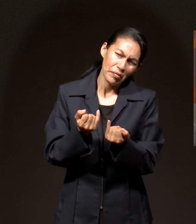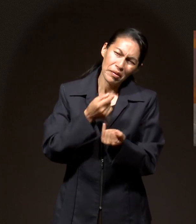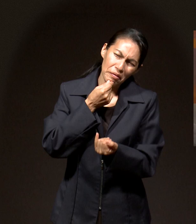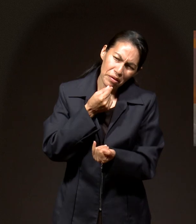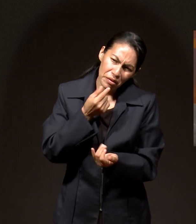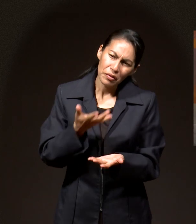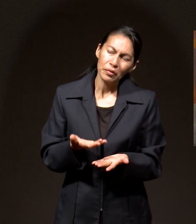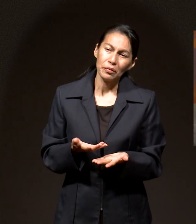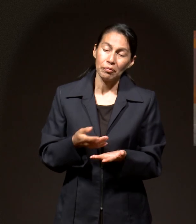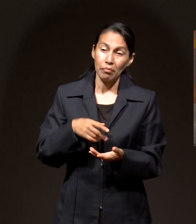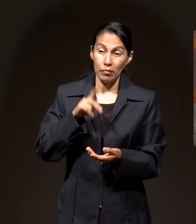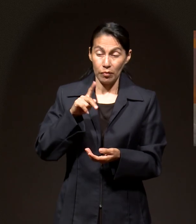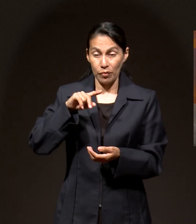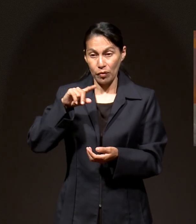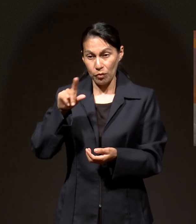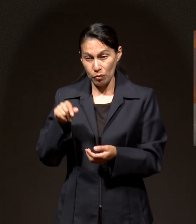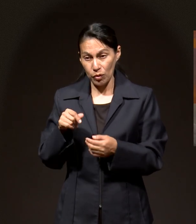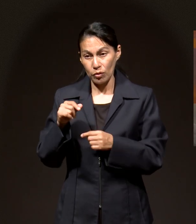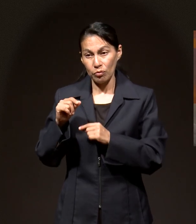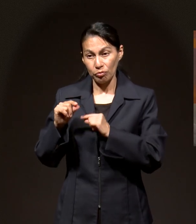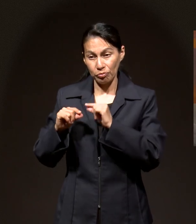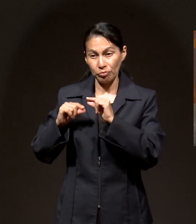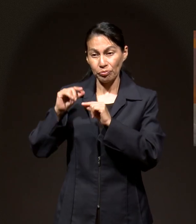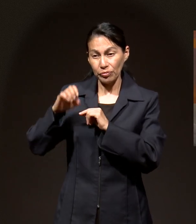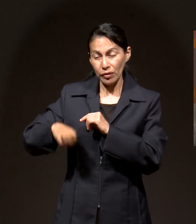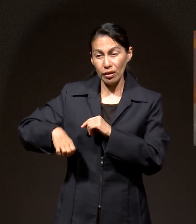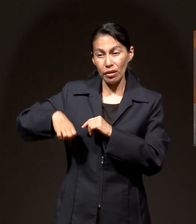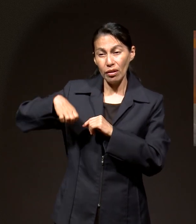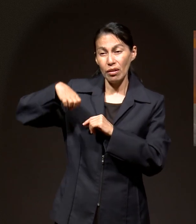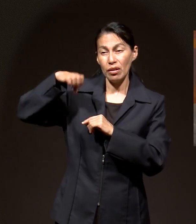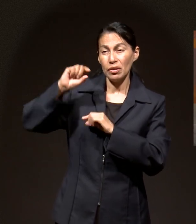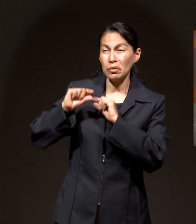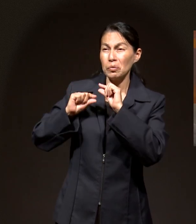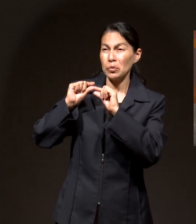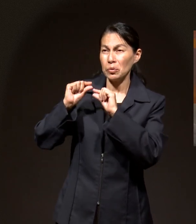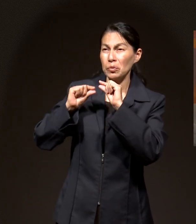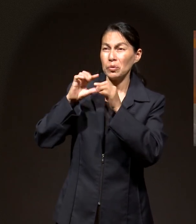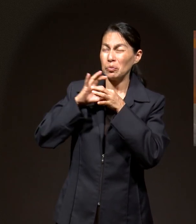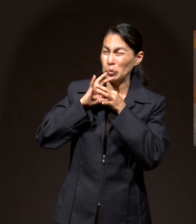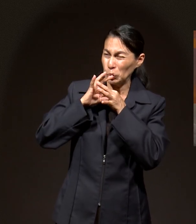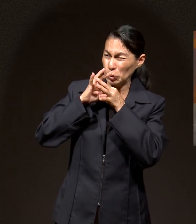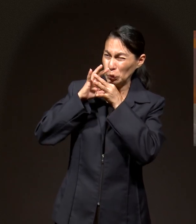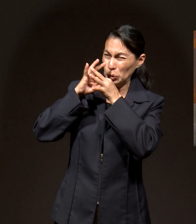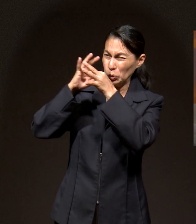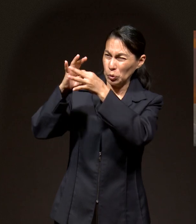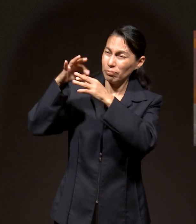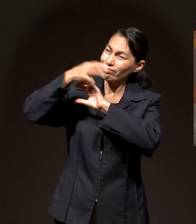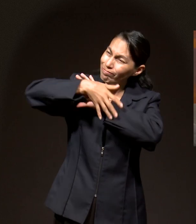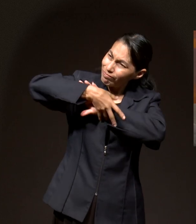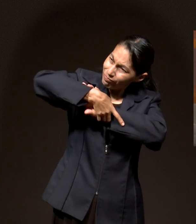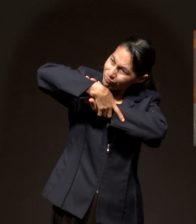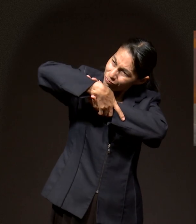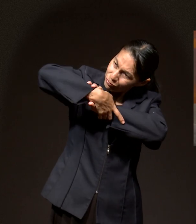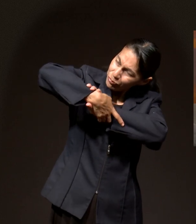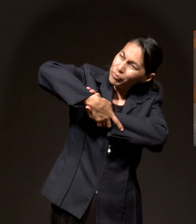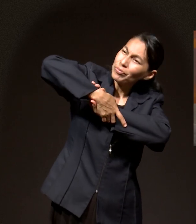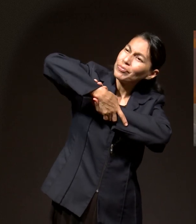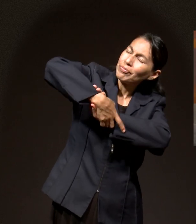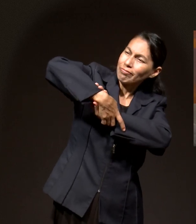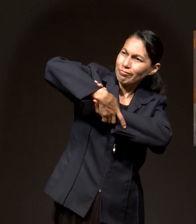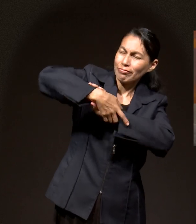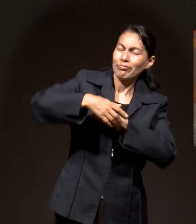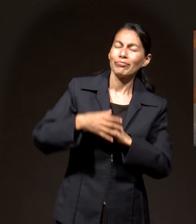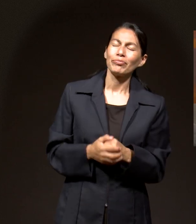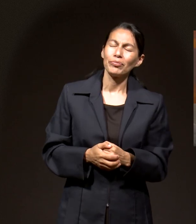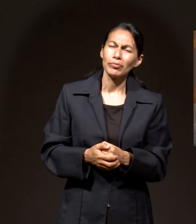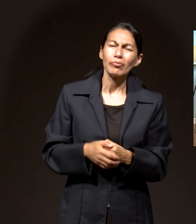niños de edad corta piden, pero que con el paso de los años esa conexión se vuelve haciendo más fuerte y compartes y pides todos esos aspectos